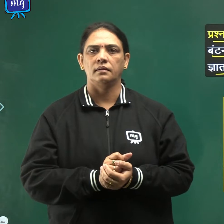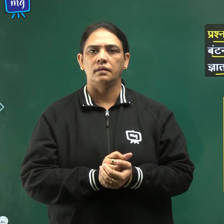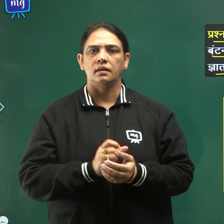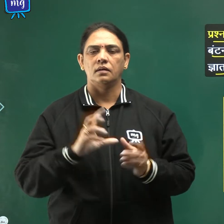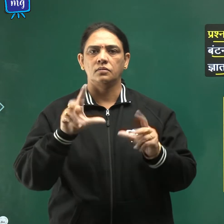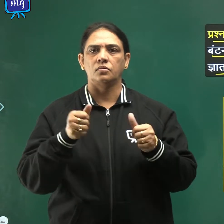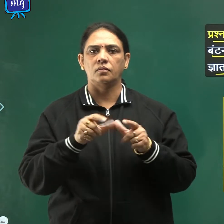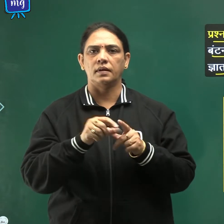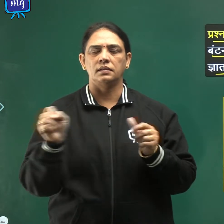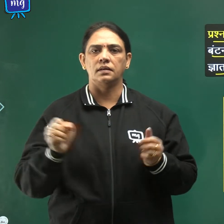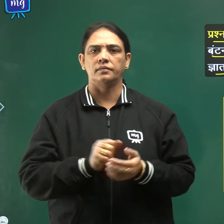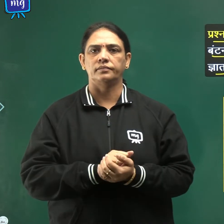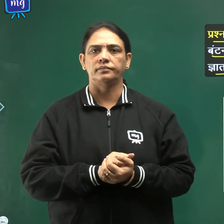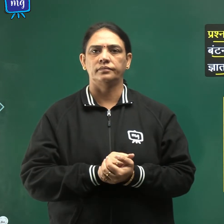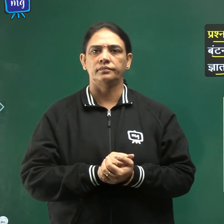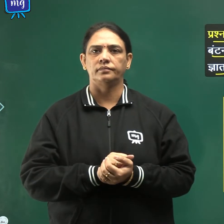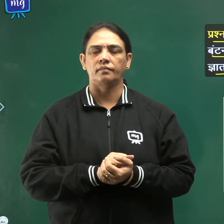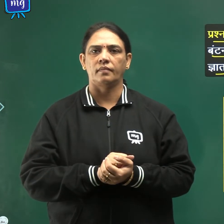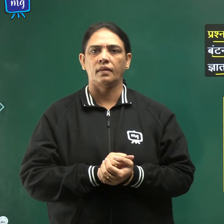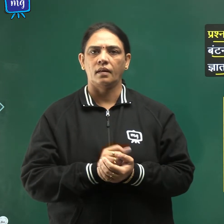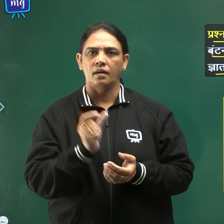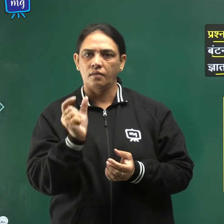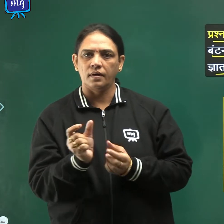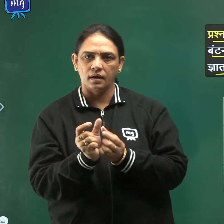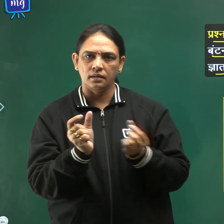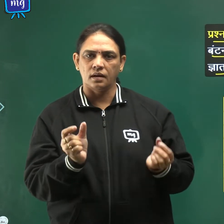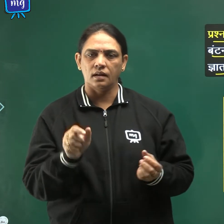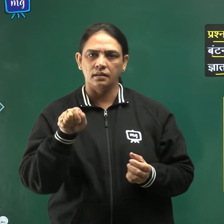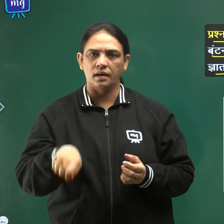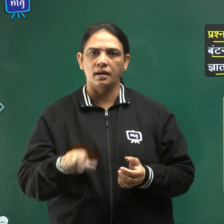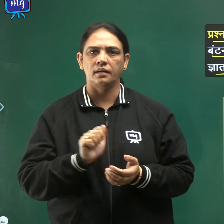ज्ञात कीजिए। वर्ग अंतराल दिया हुआ है,